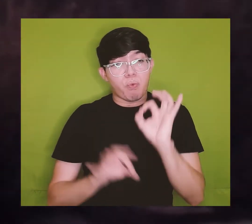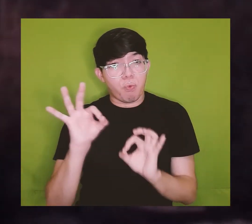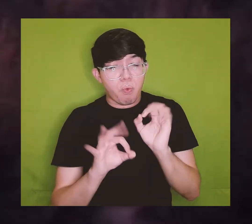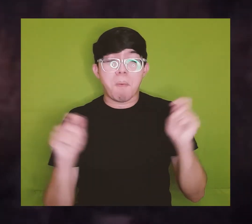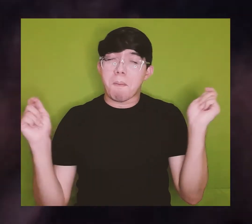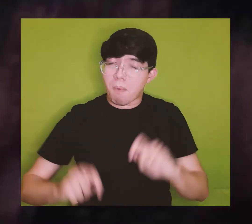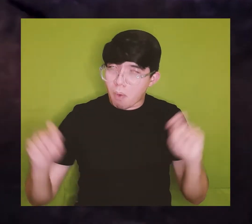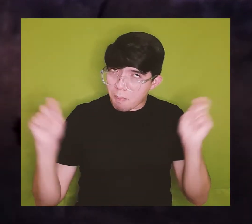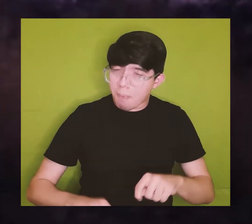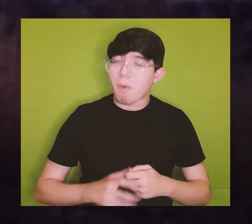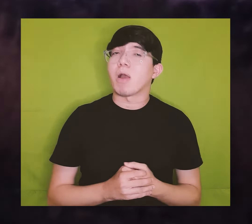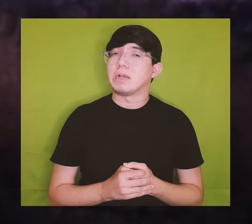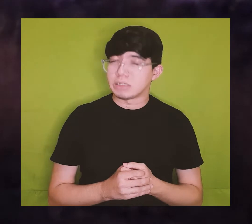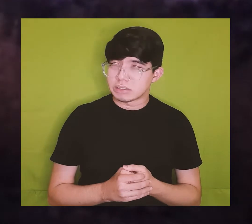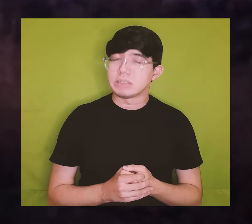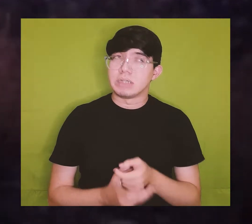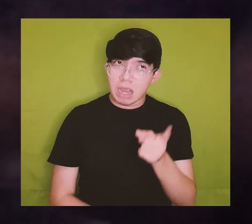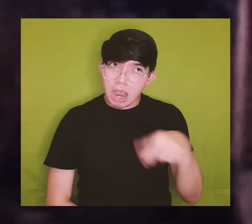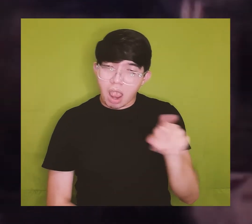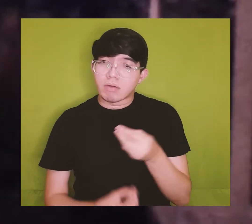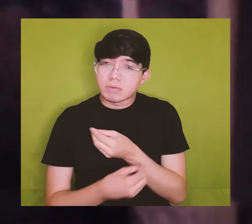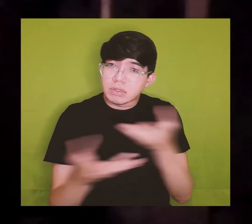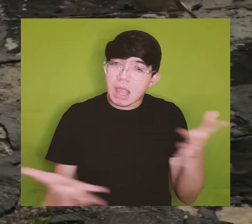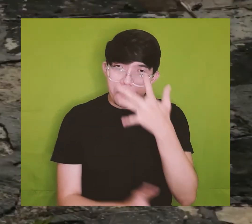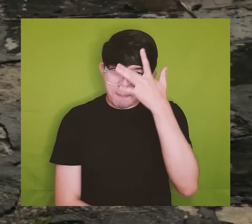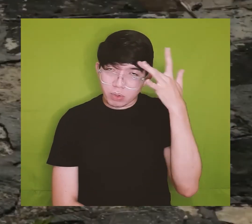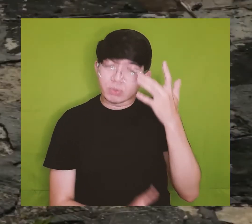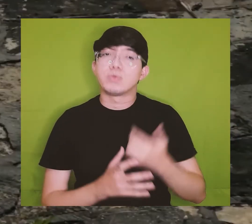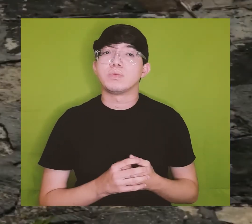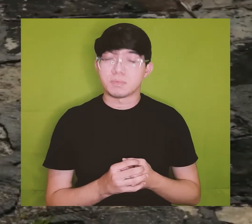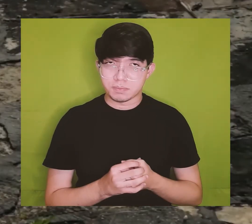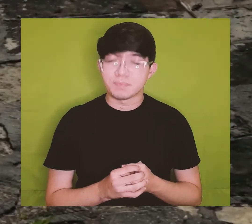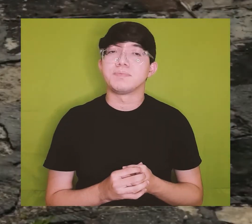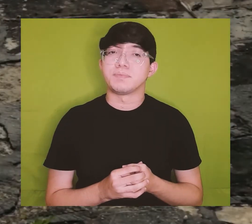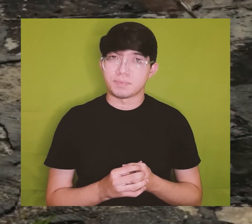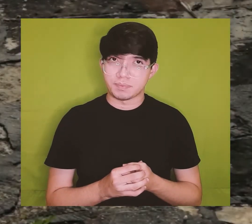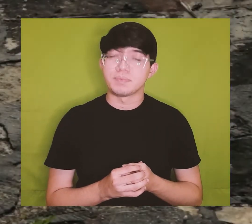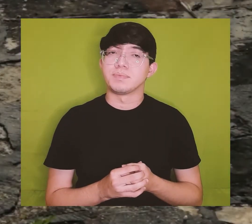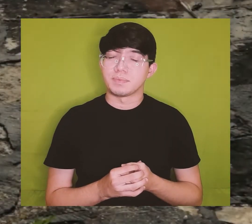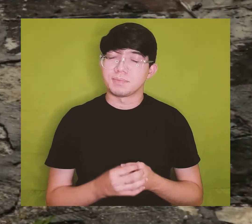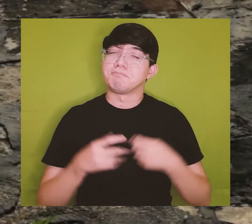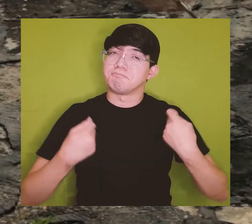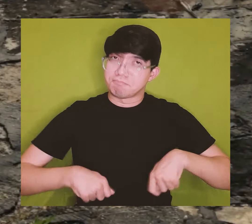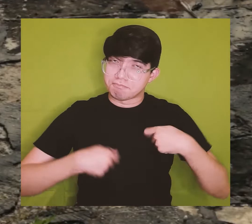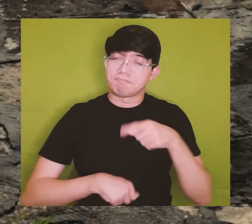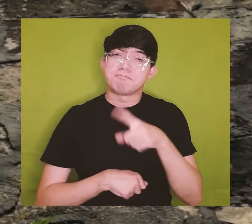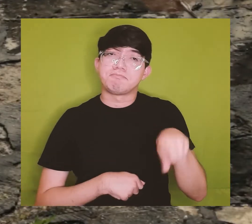produzida ainda, tem que ter muito mais acesso do que tem agora, mas dessa reflexão necessária,